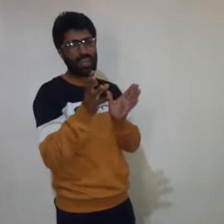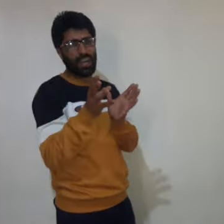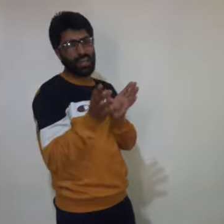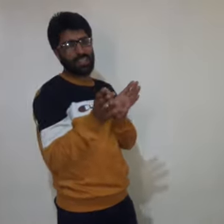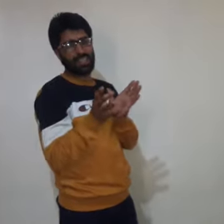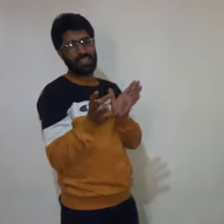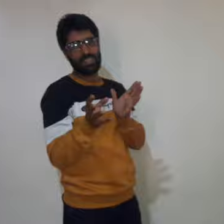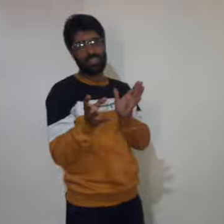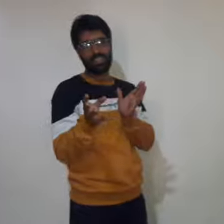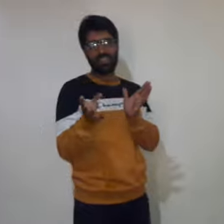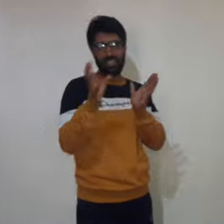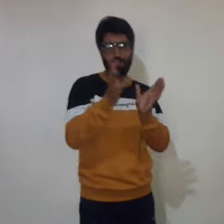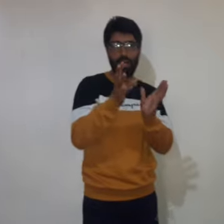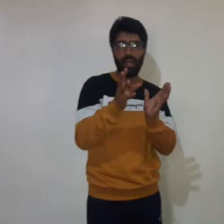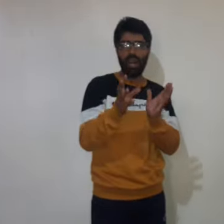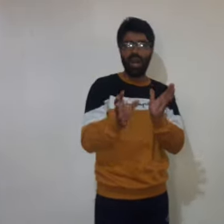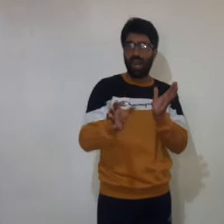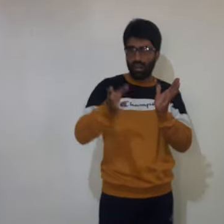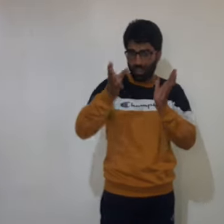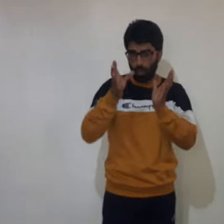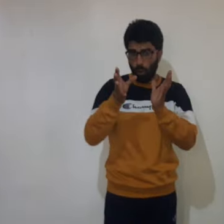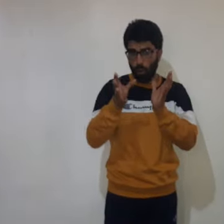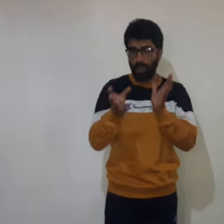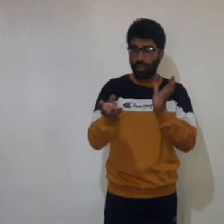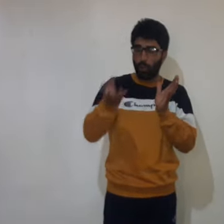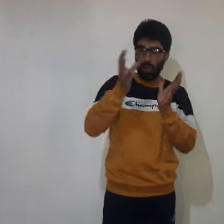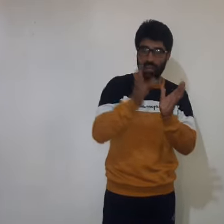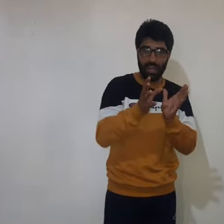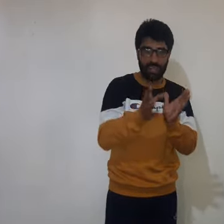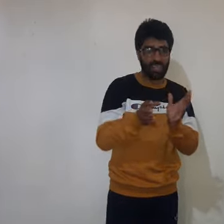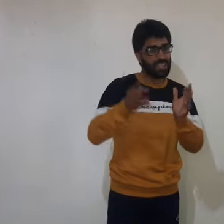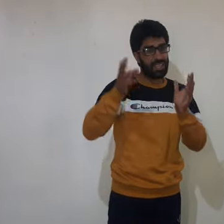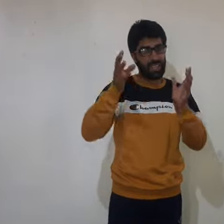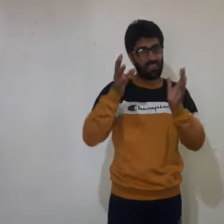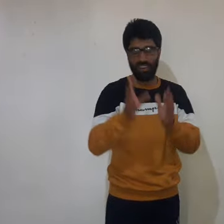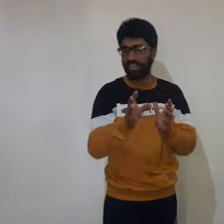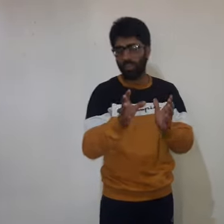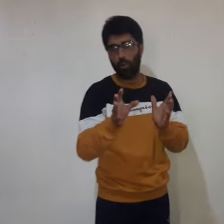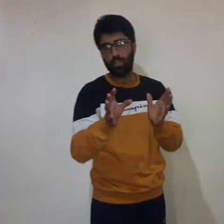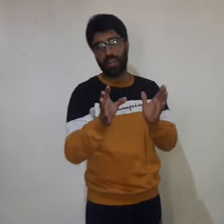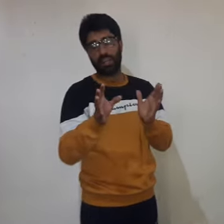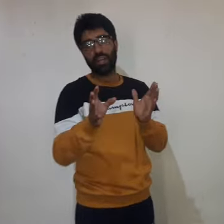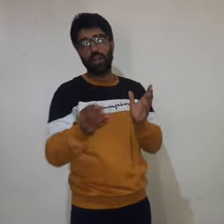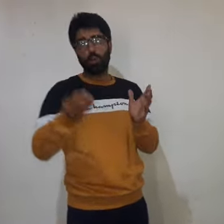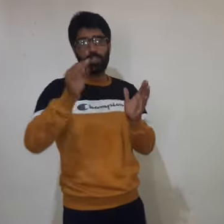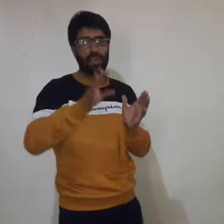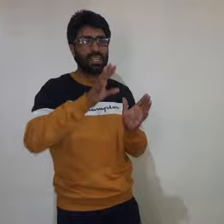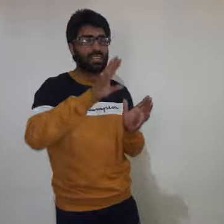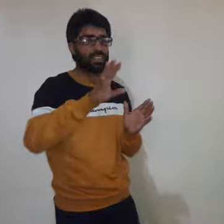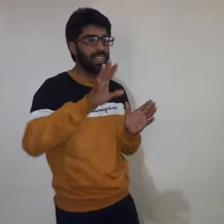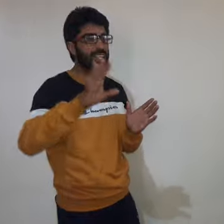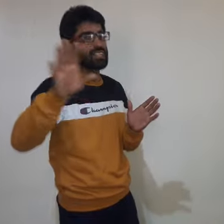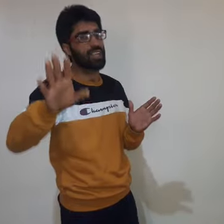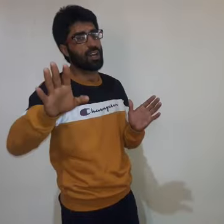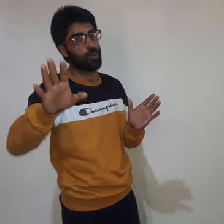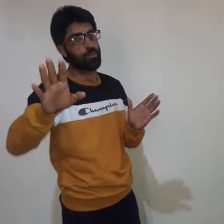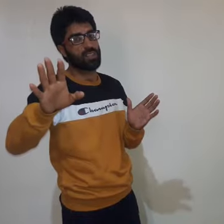या किसी सिटी में 100 लोग कोविड-19 से इन्फेक्टेड हो जाएंगे, उसमें से 3 या 4 लोग मर